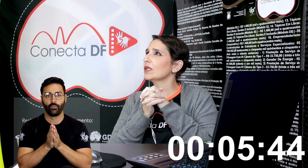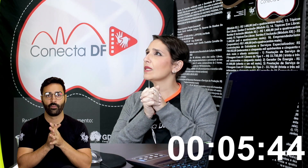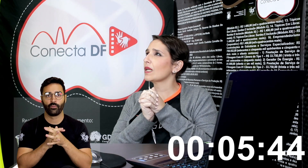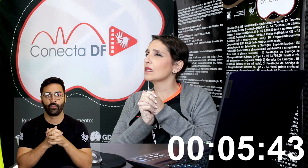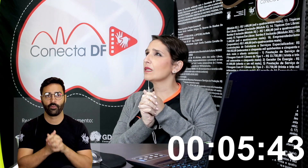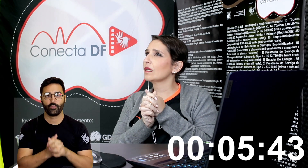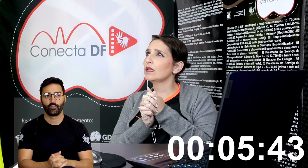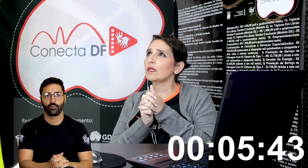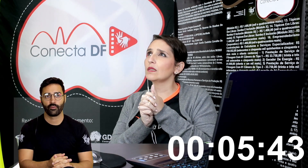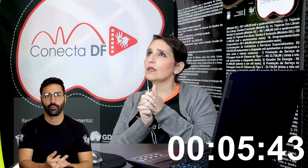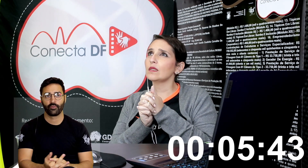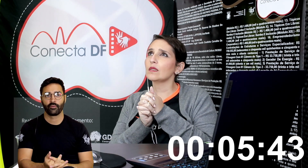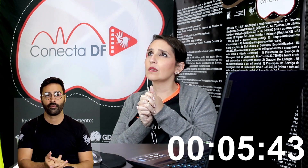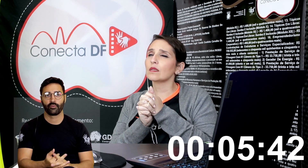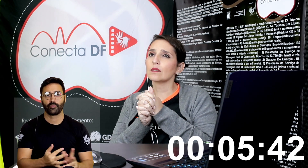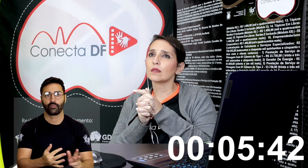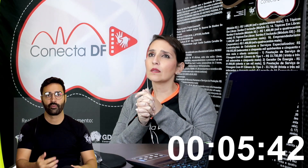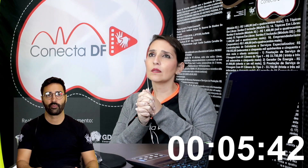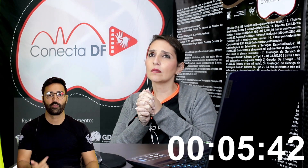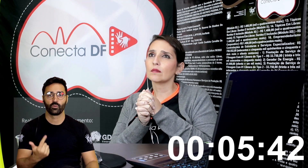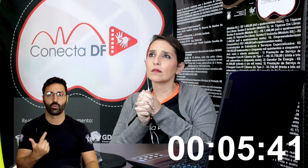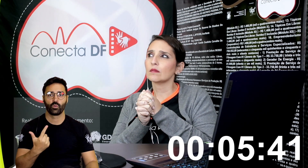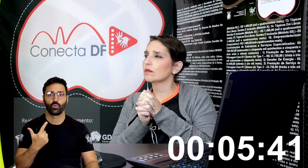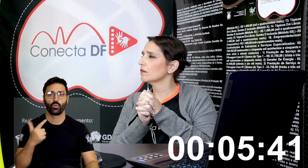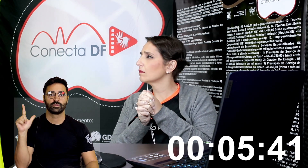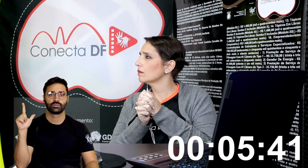Agora, outras castanhas...